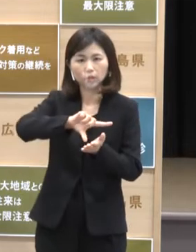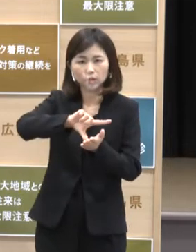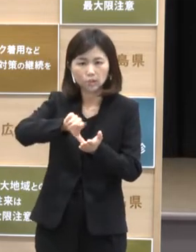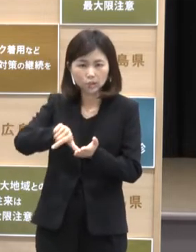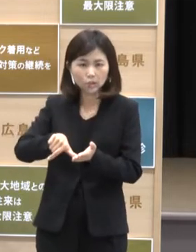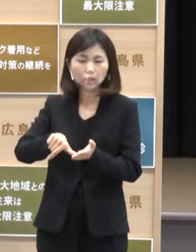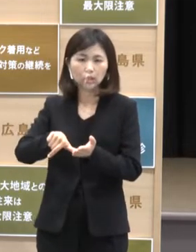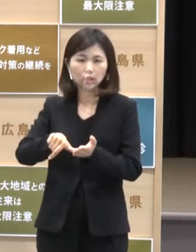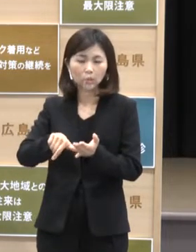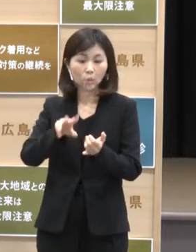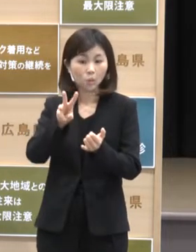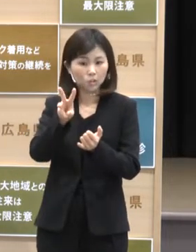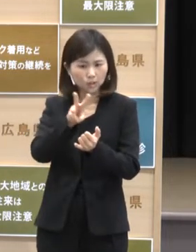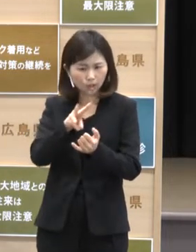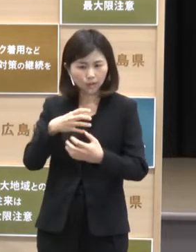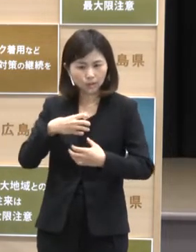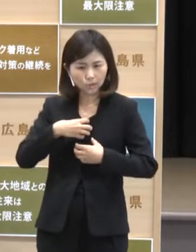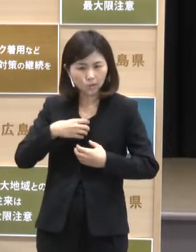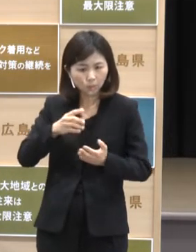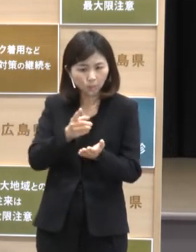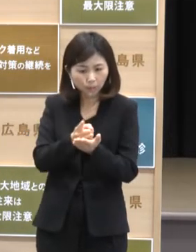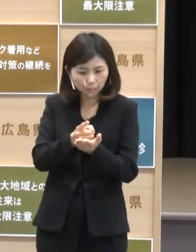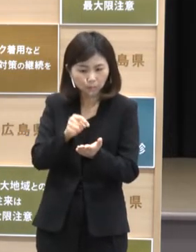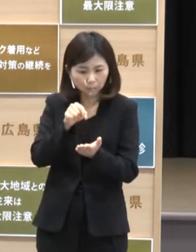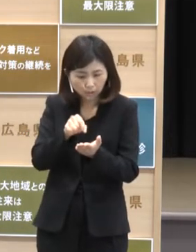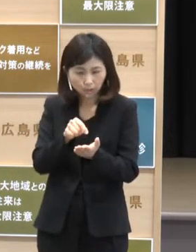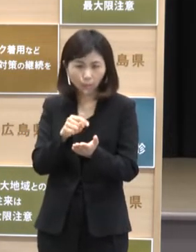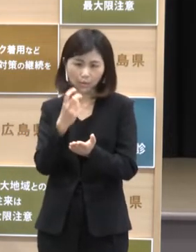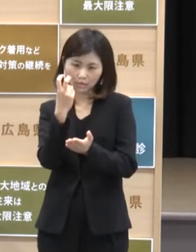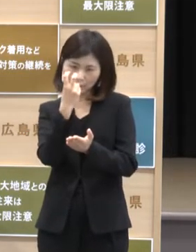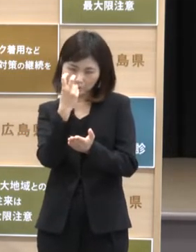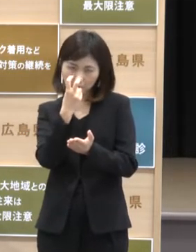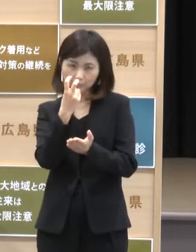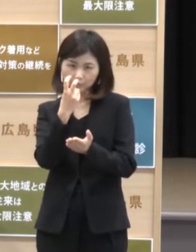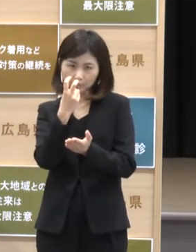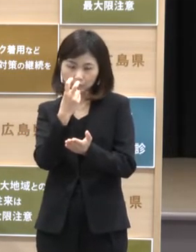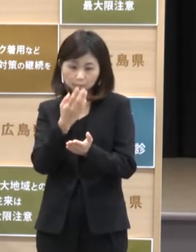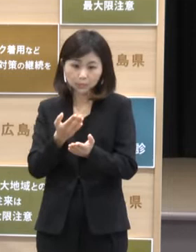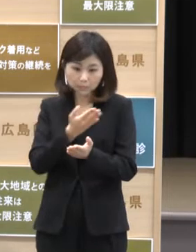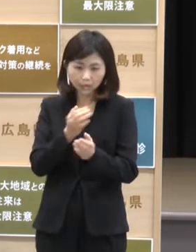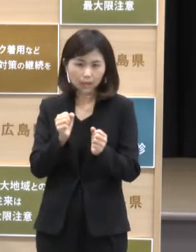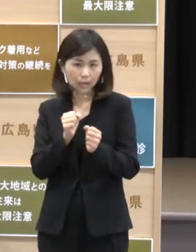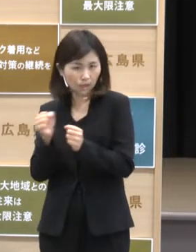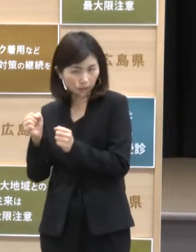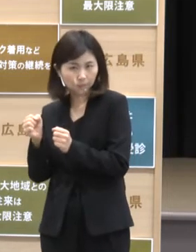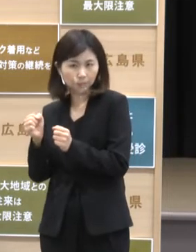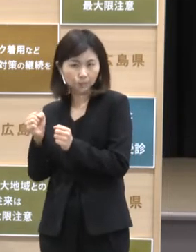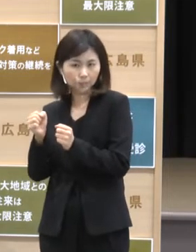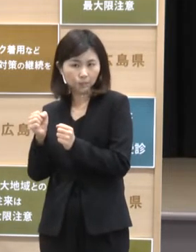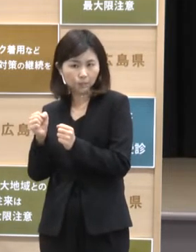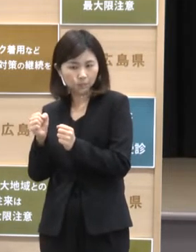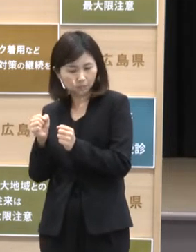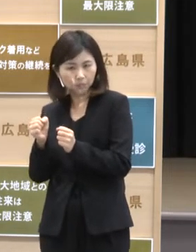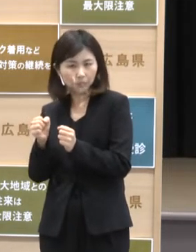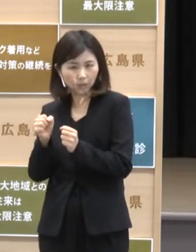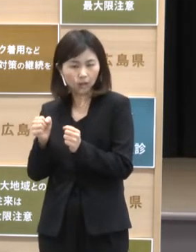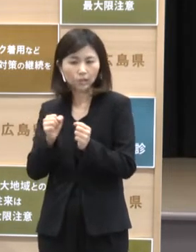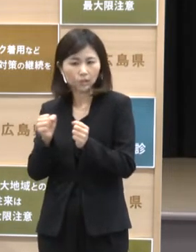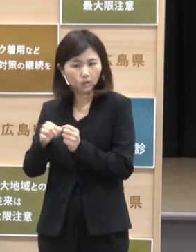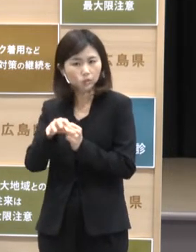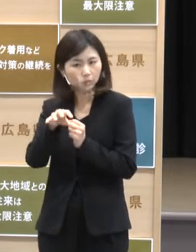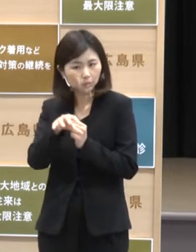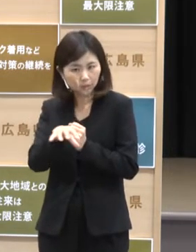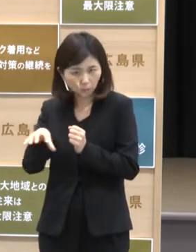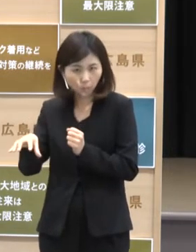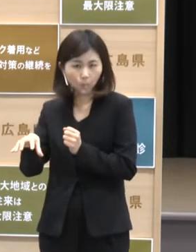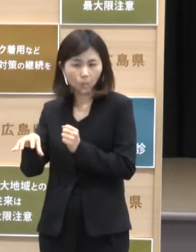マップなどで災害危険箇所を確認をした上で避難のタイミングや複数の避難先などをあ